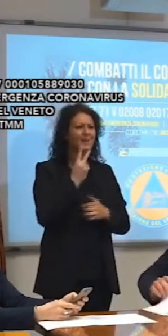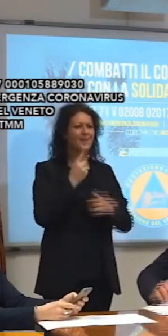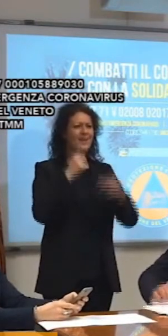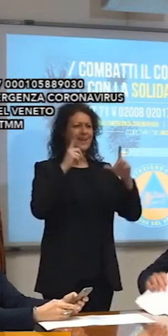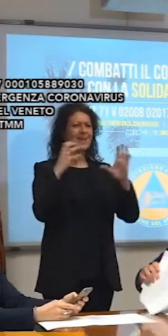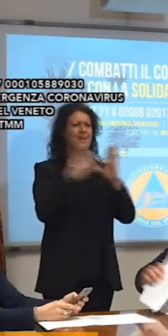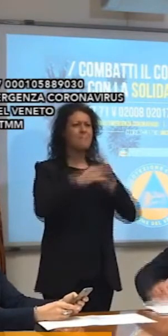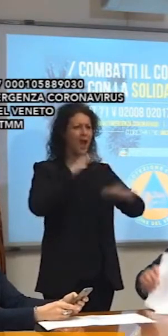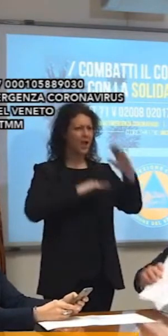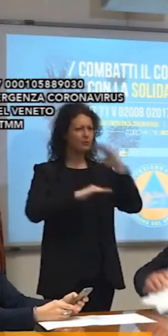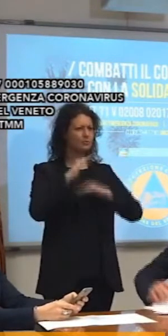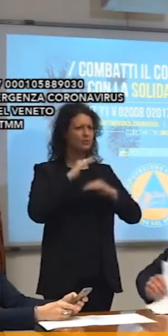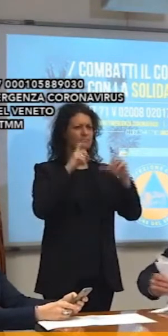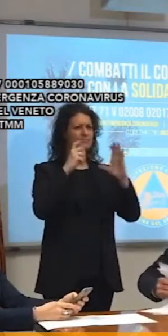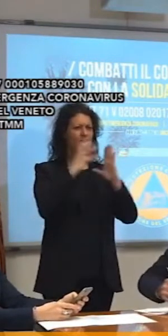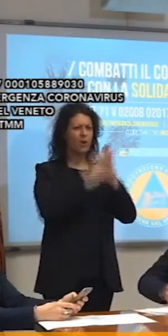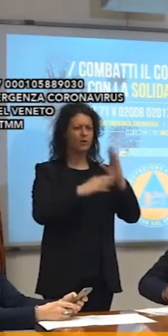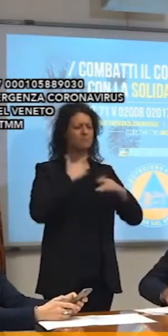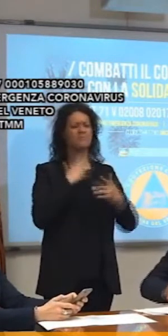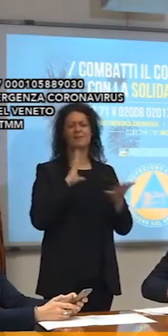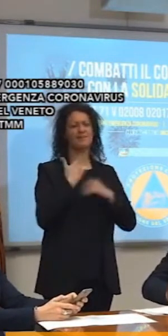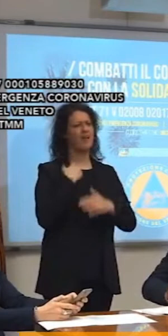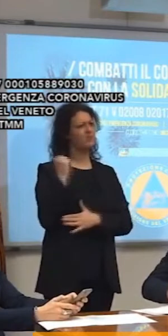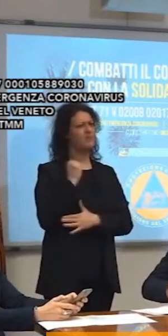fanno incazzare. Dove sono?